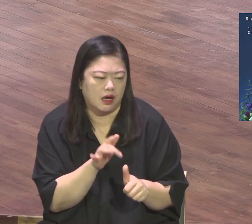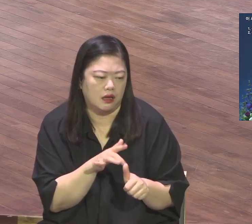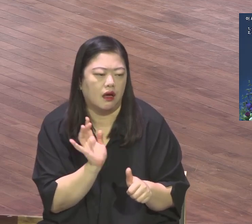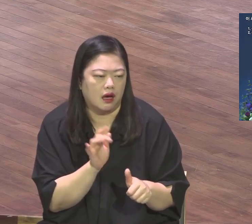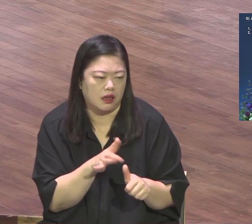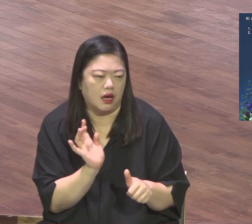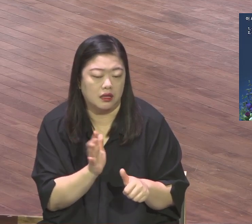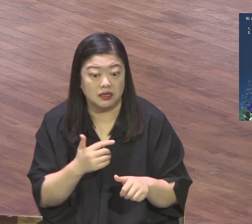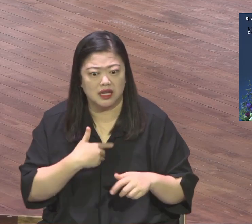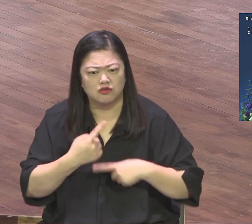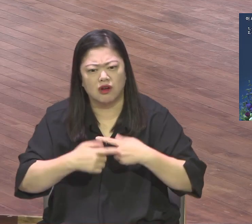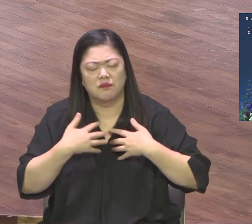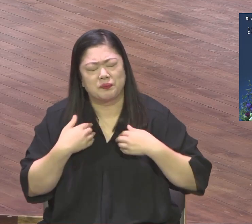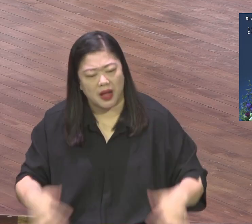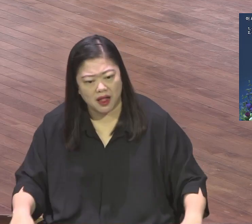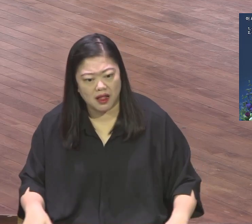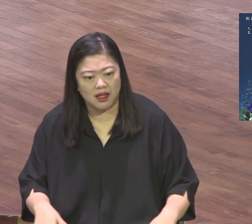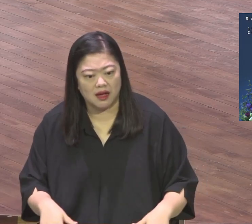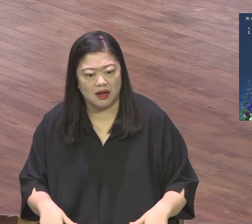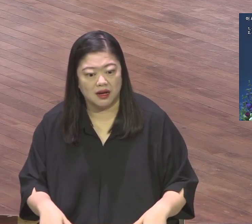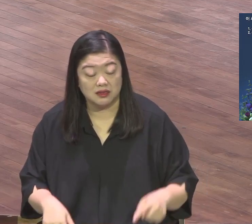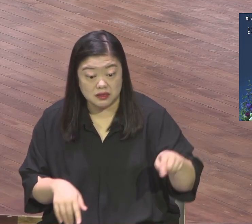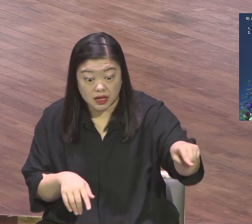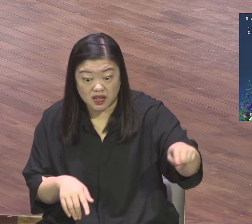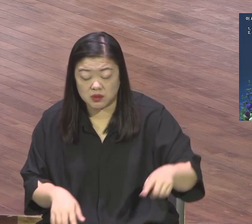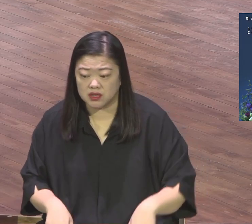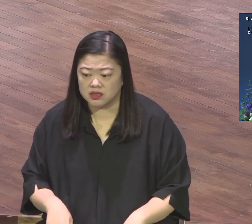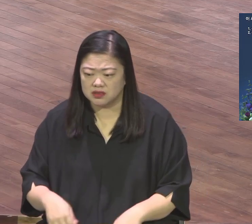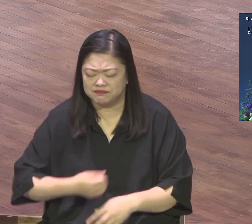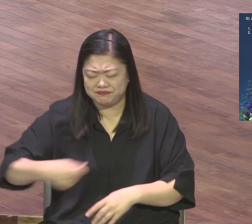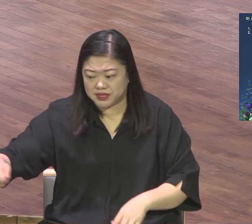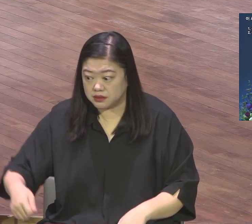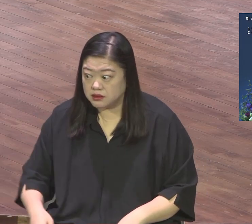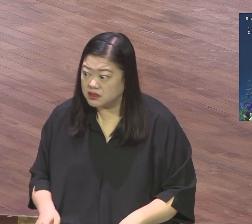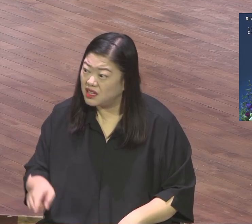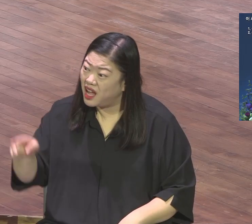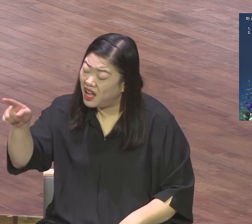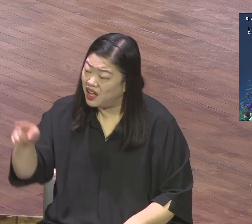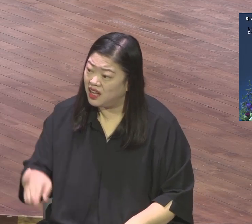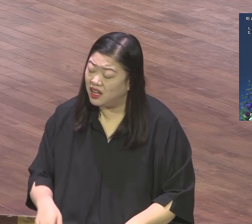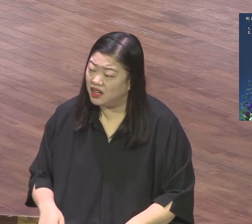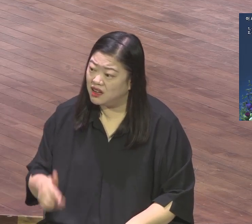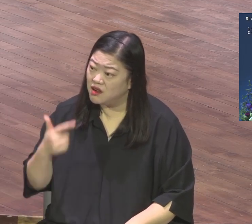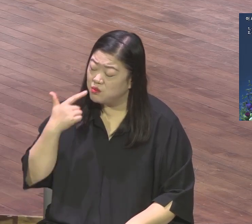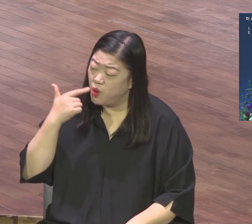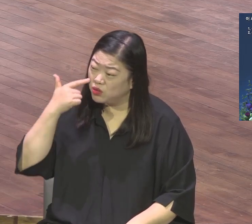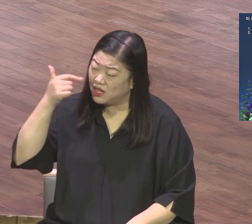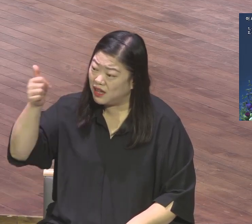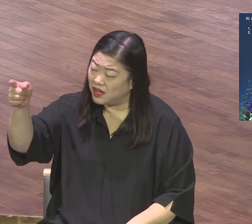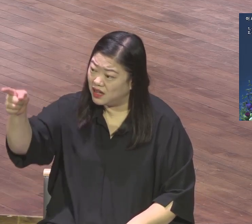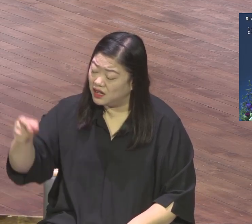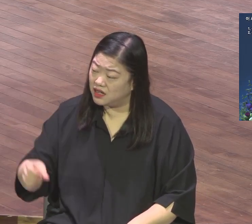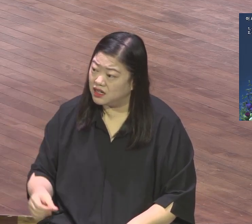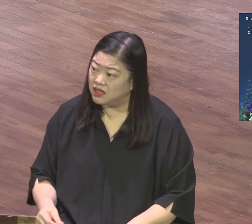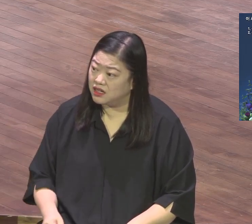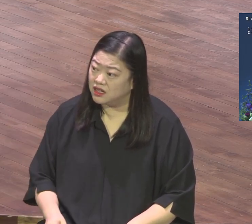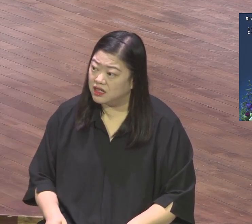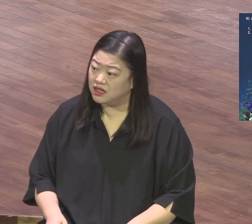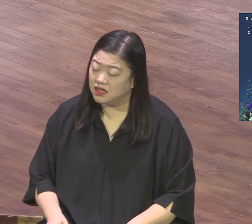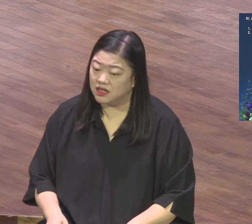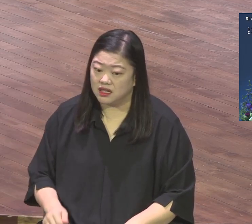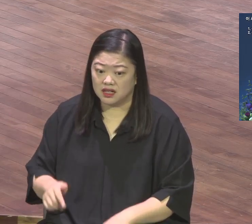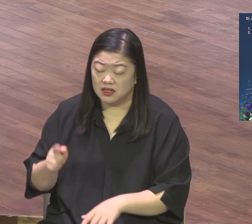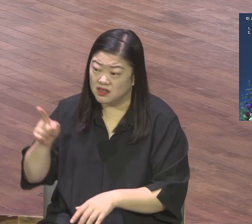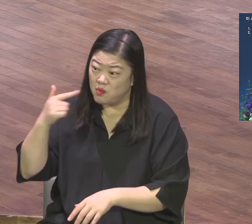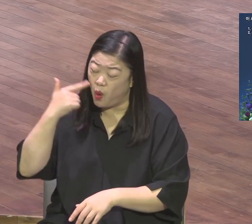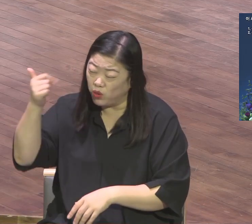내 뭐가 잡혀있는데 발로 차버리더라고. 네 뭐야? 팍! 목사가 말이요 귀신들이 발로 차 있는 모습 제가